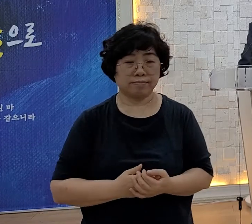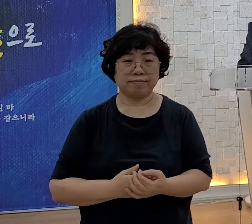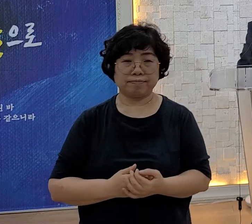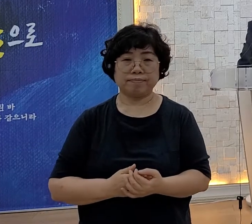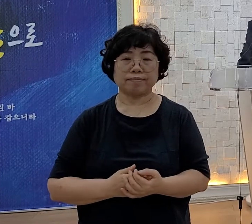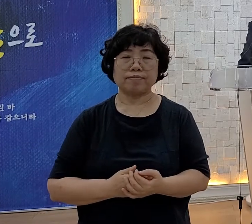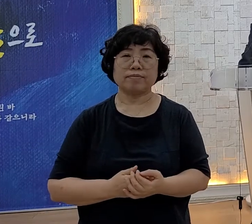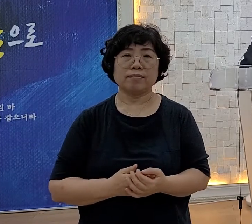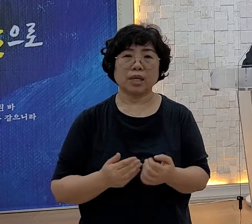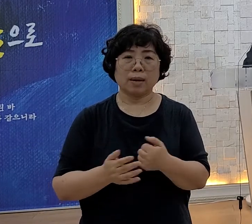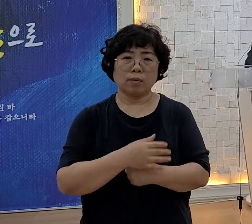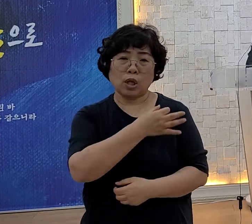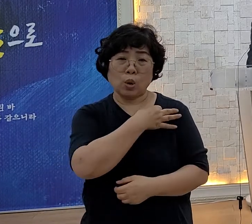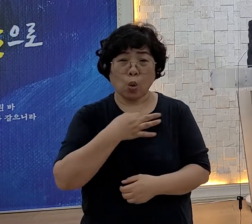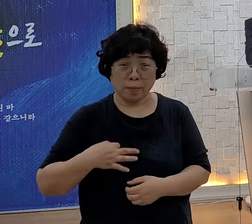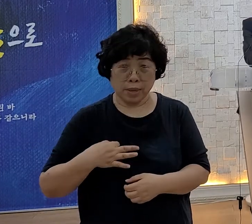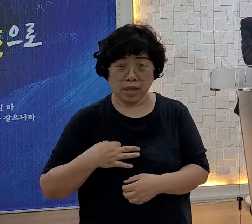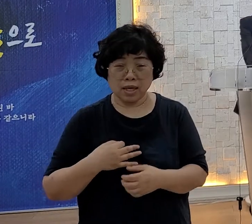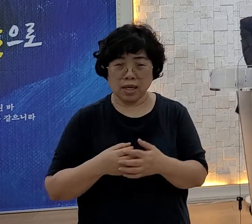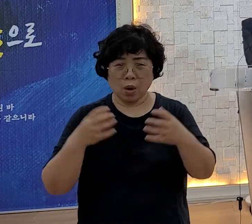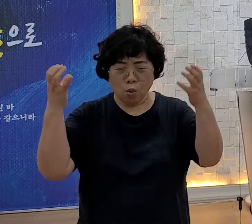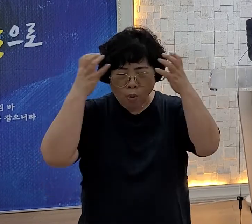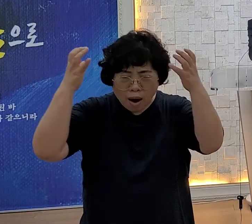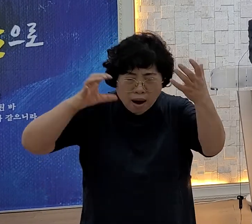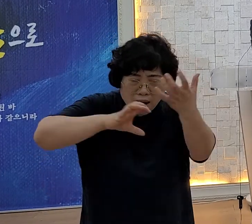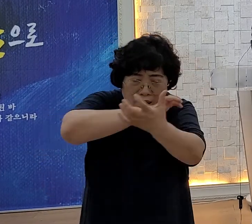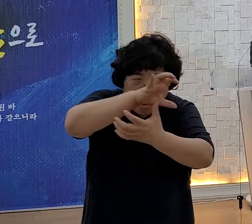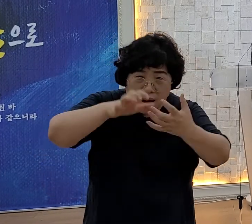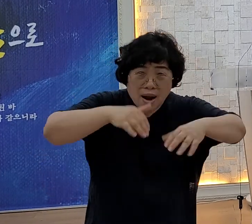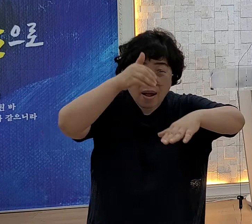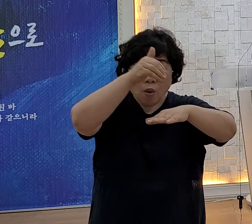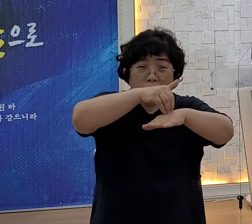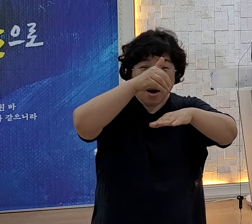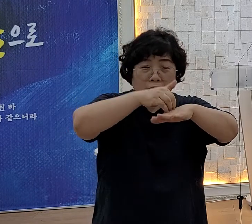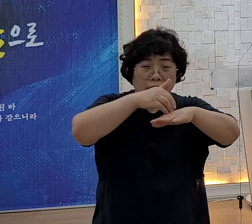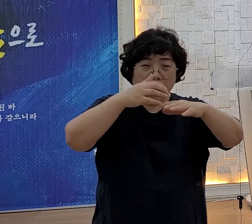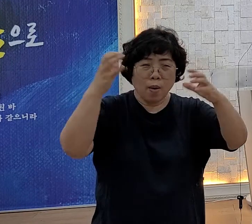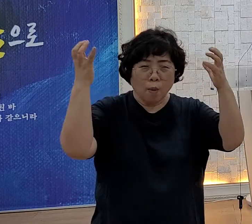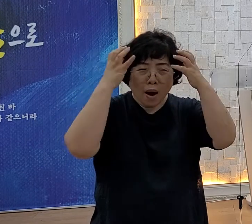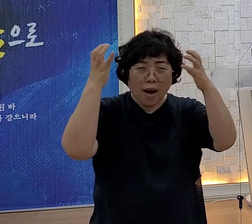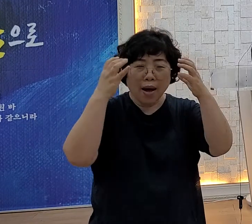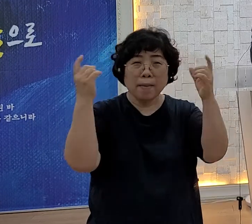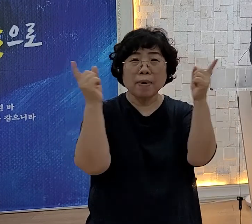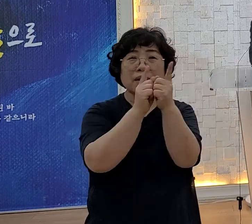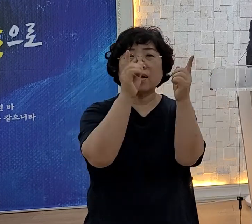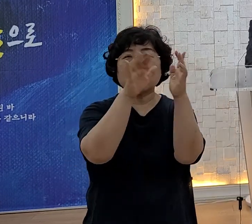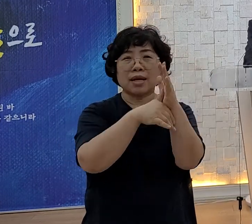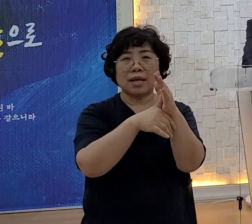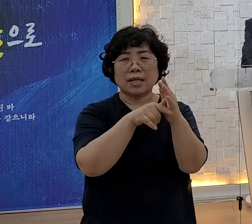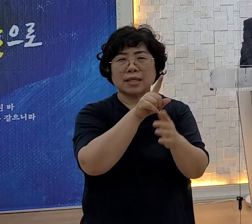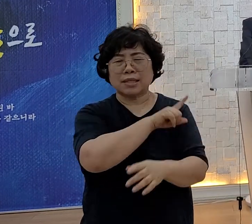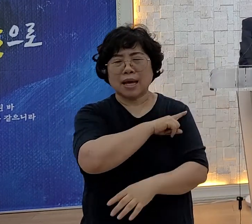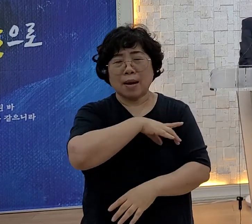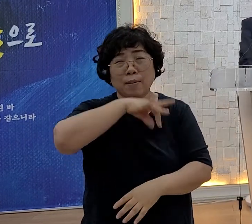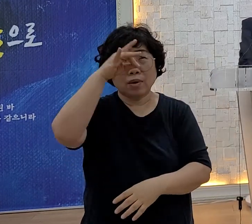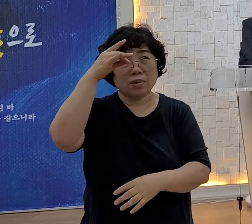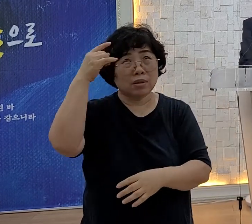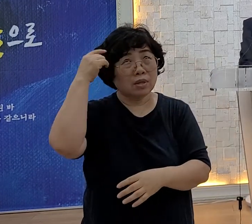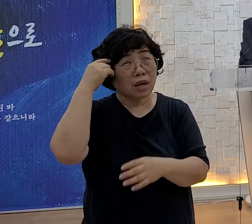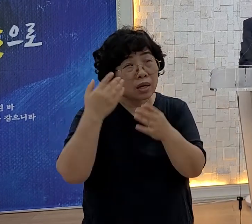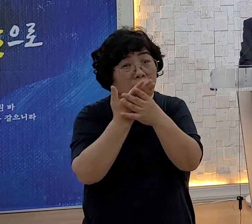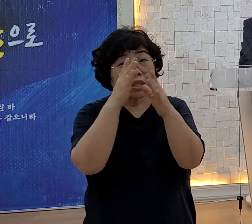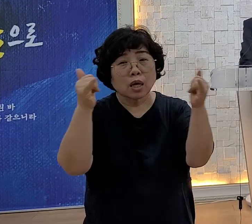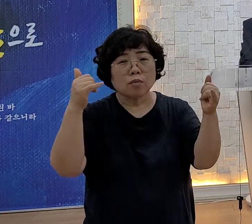그래서 욥이 우리가 잘 아는 환난, 연단 뭐 이런 단어만 나오면 딱 제일 먼저 떠오르는 인물이 욥